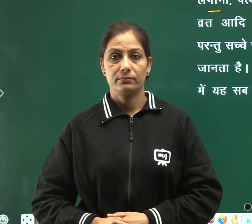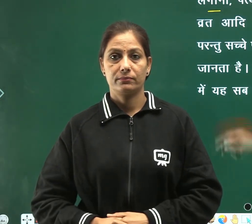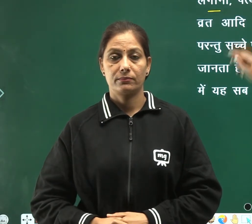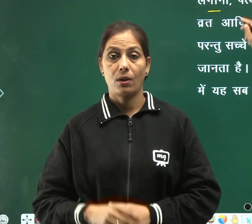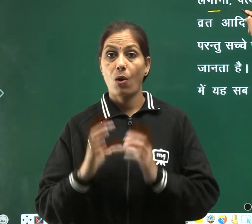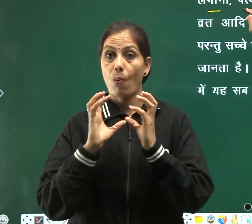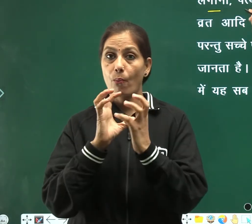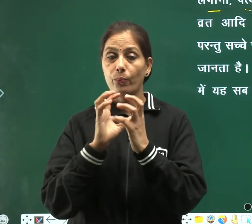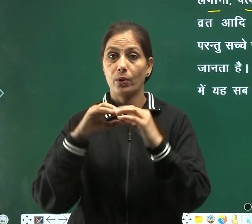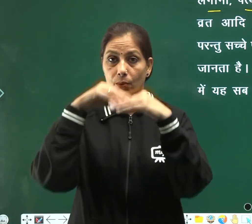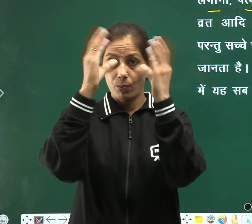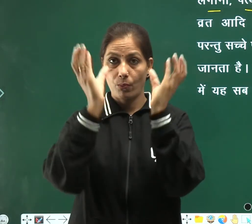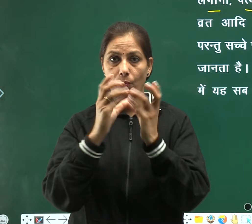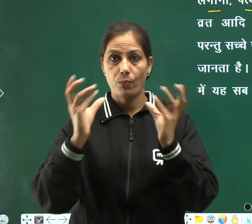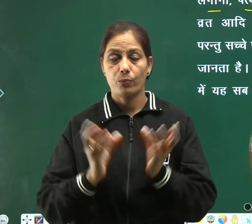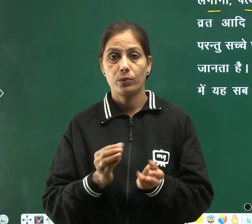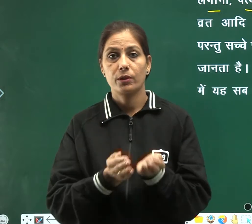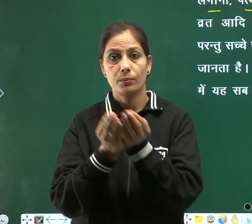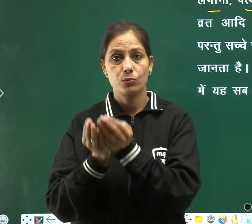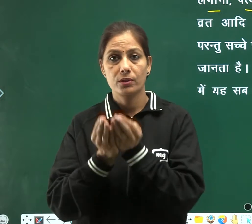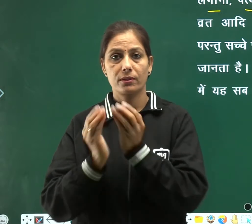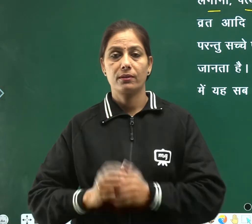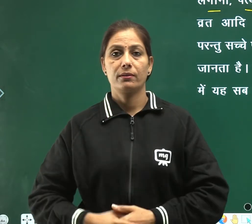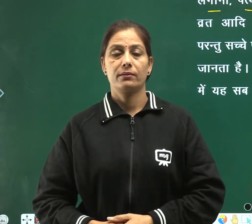पत्थर अर्थात मूर्ति पूजना,